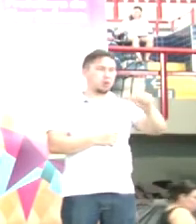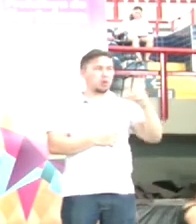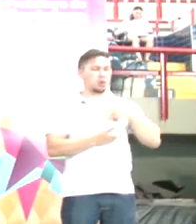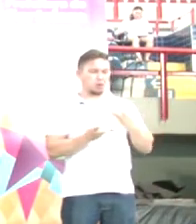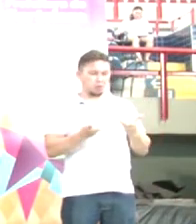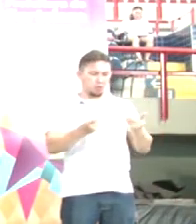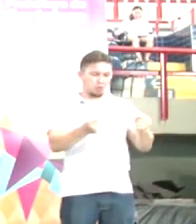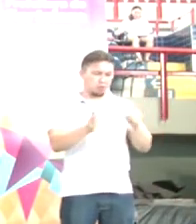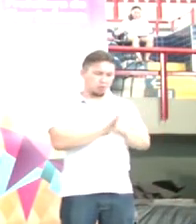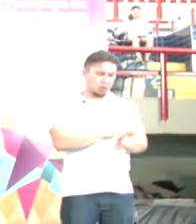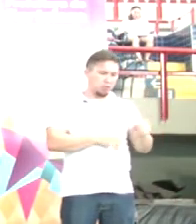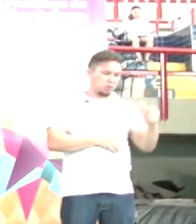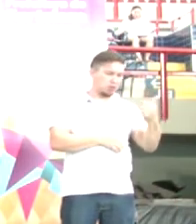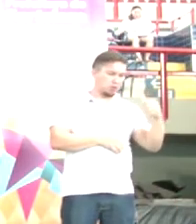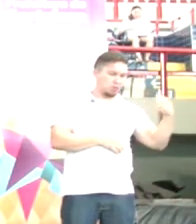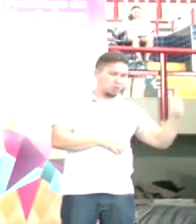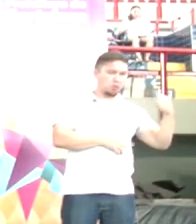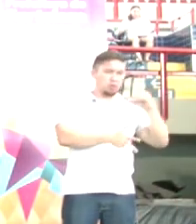tinham 11